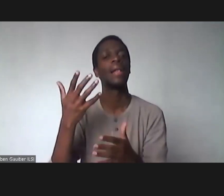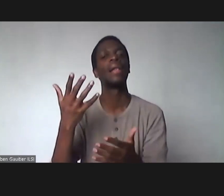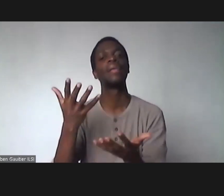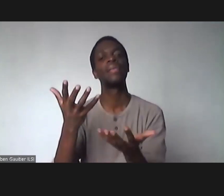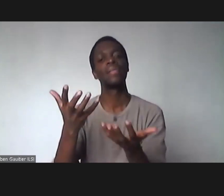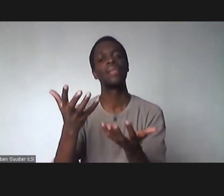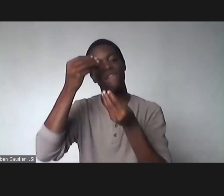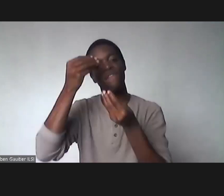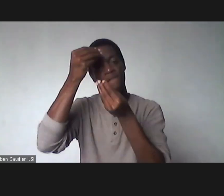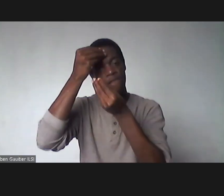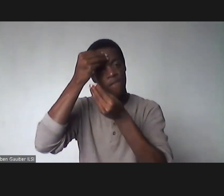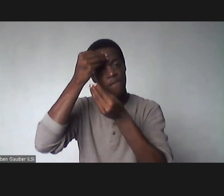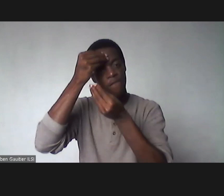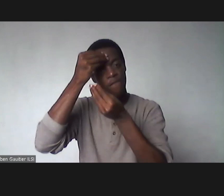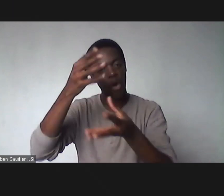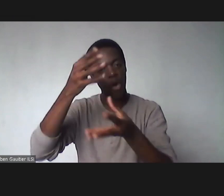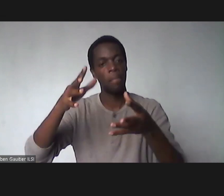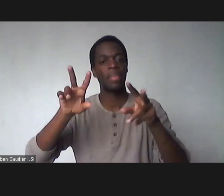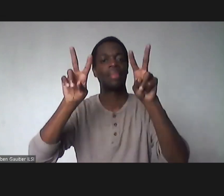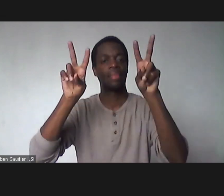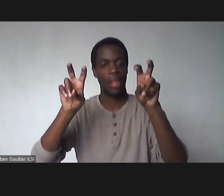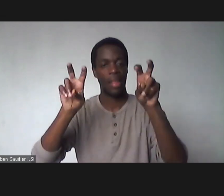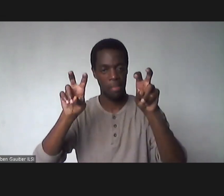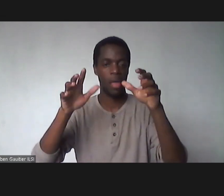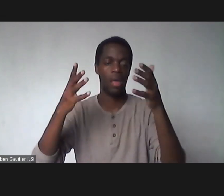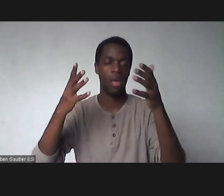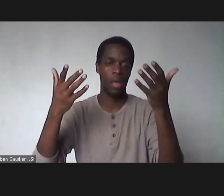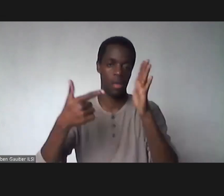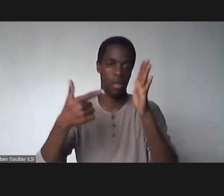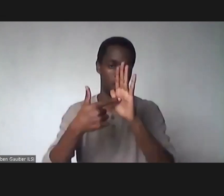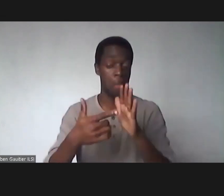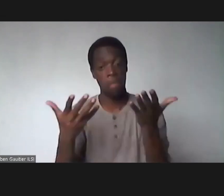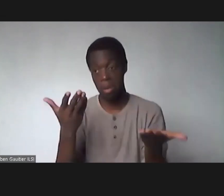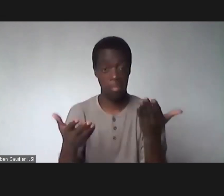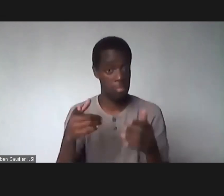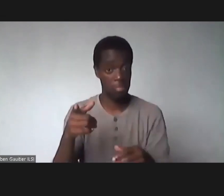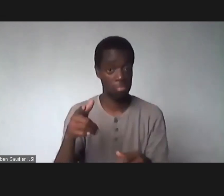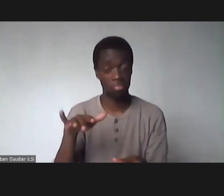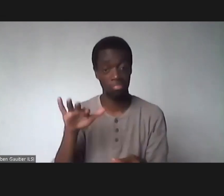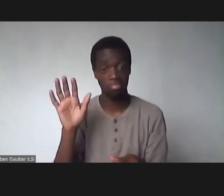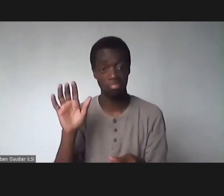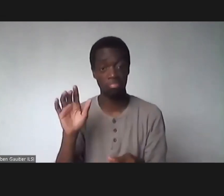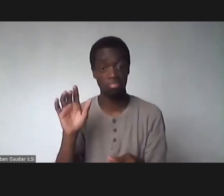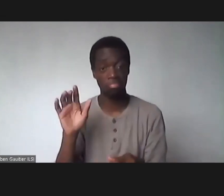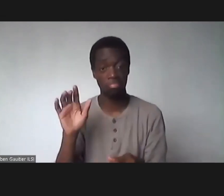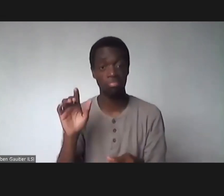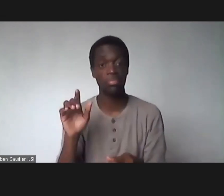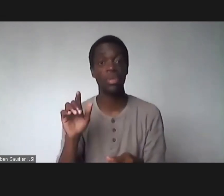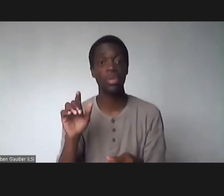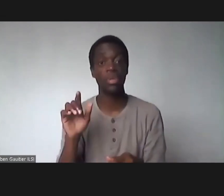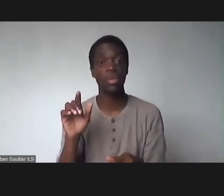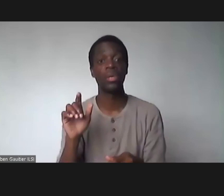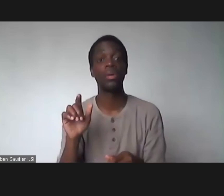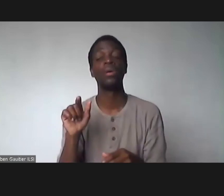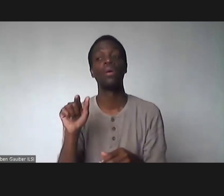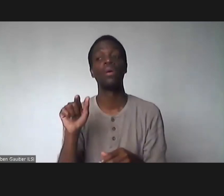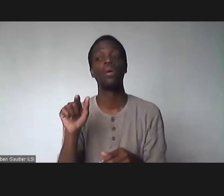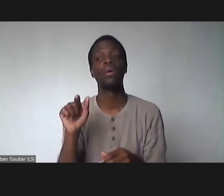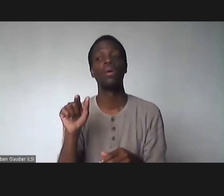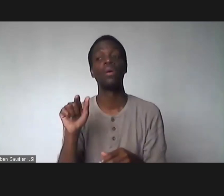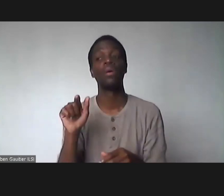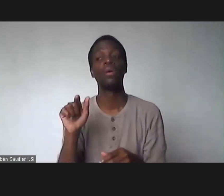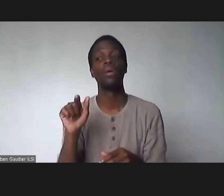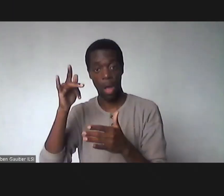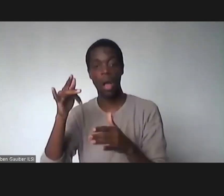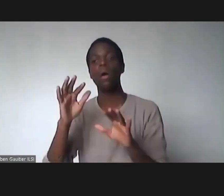de. De repente, si Ramiro conoce alguna estrategia, lo que decía Guillermo primero era si había una estrategia de algún